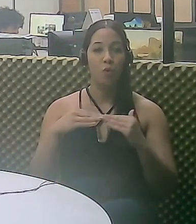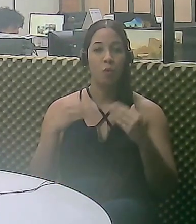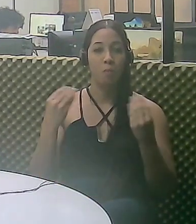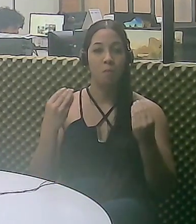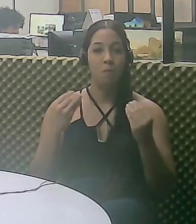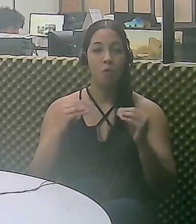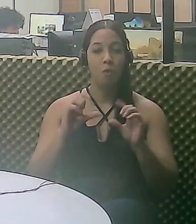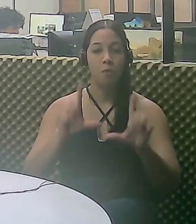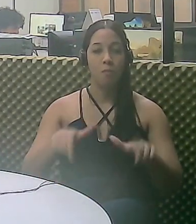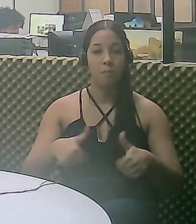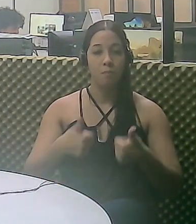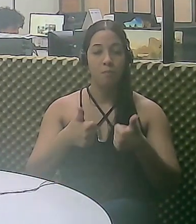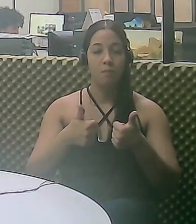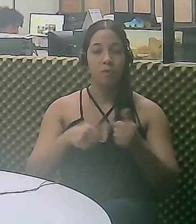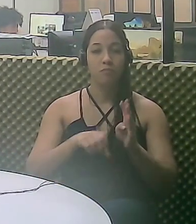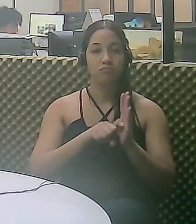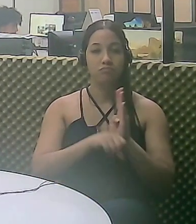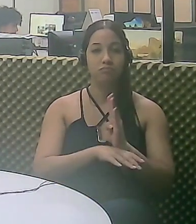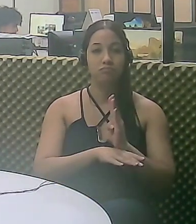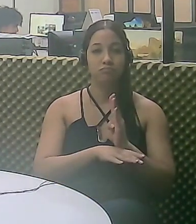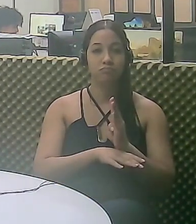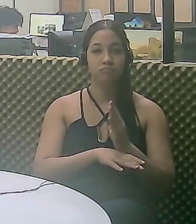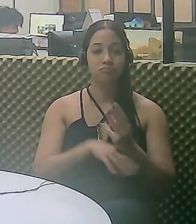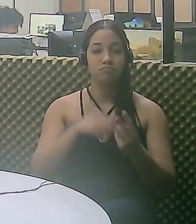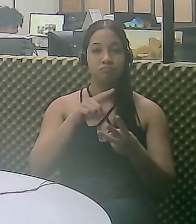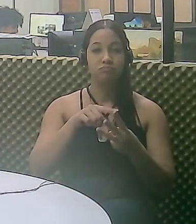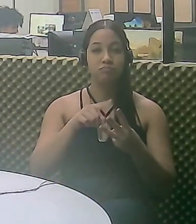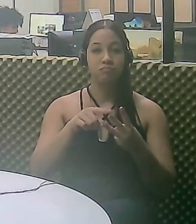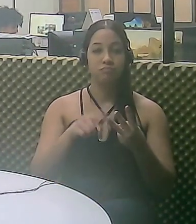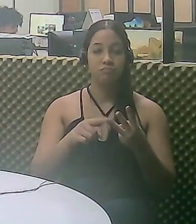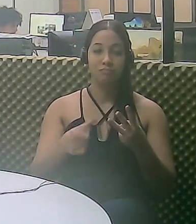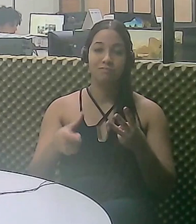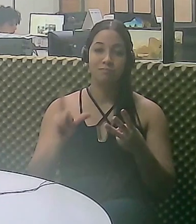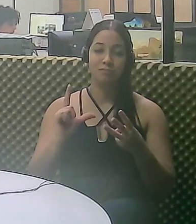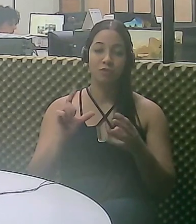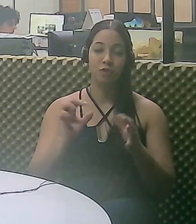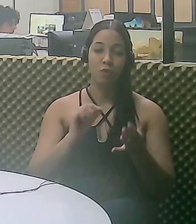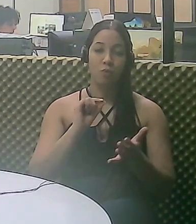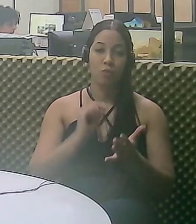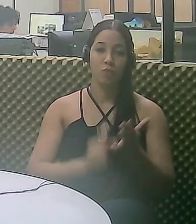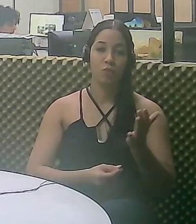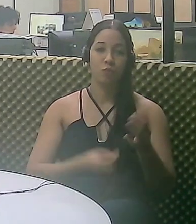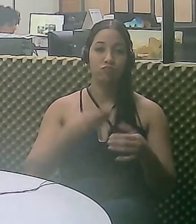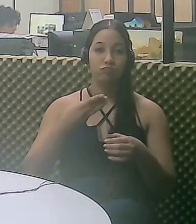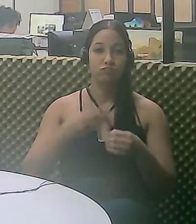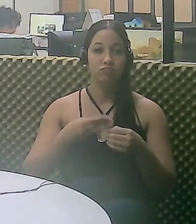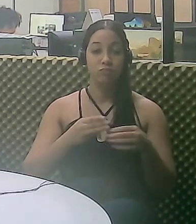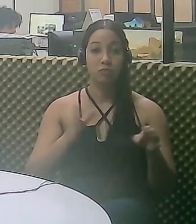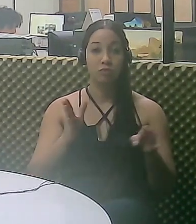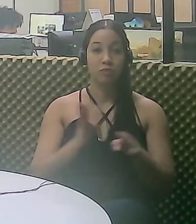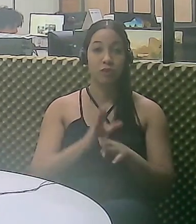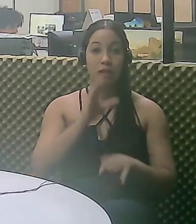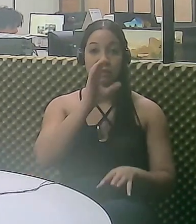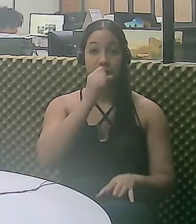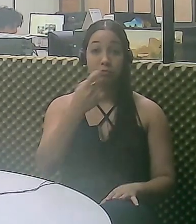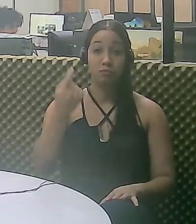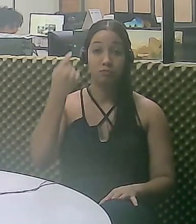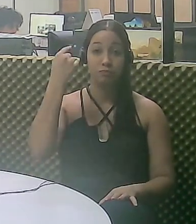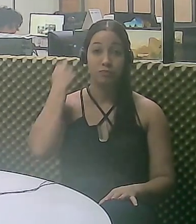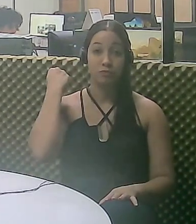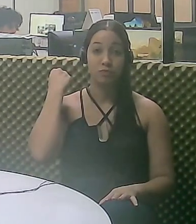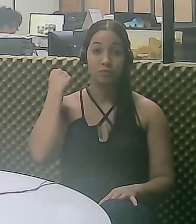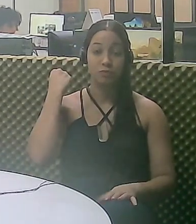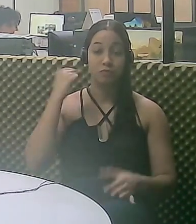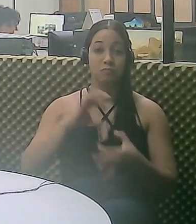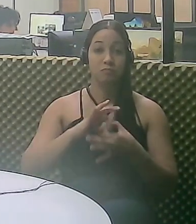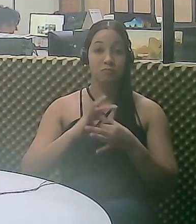de benfeitorias, as respectivas concessionárias, que tinham contratos com o município até o último sábado, tiveram os